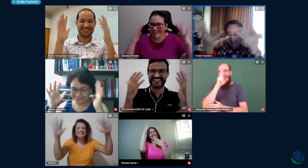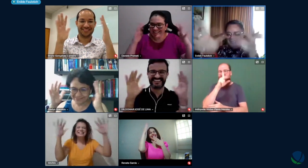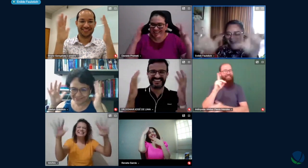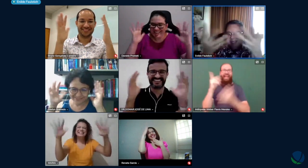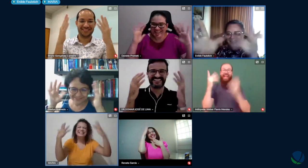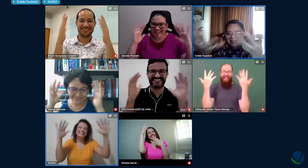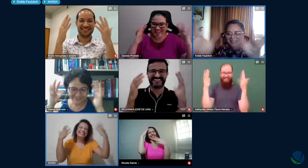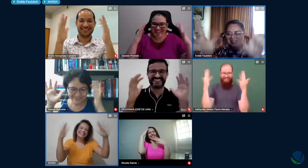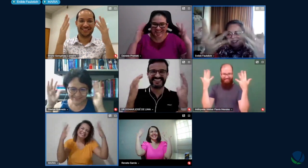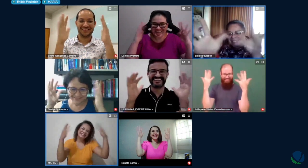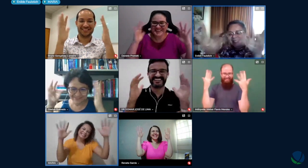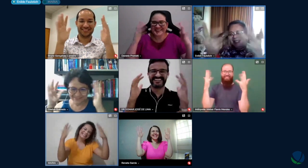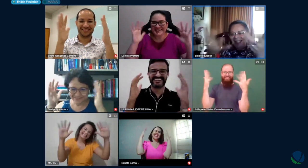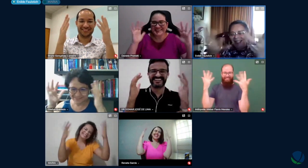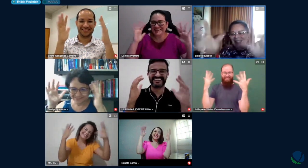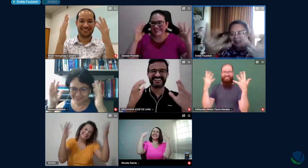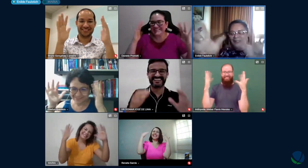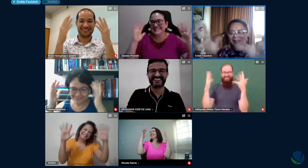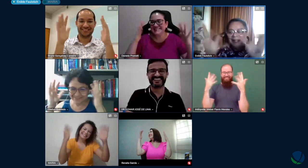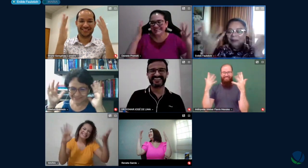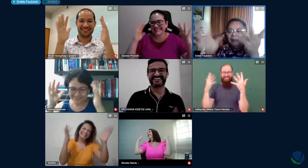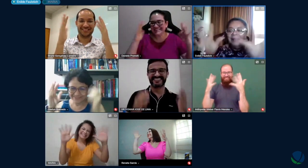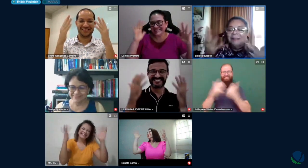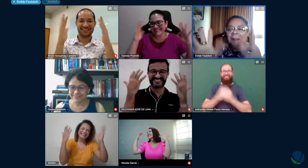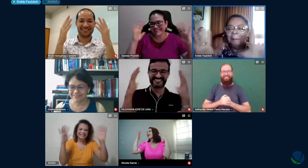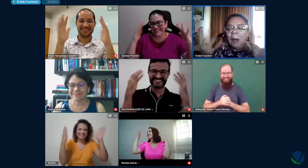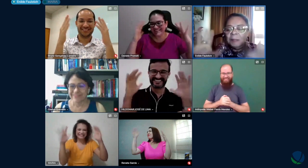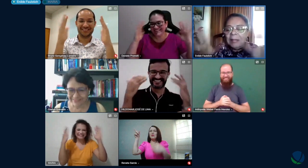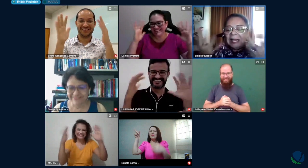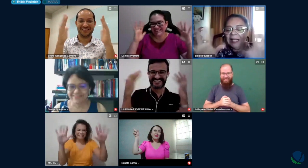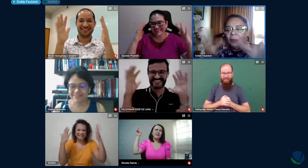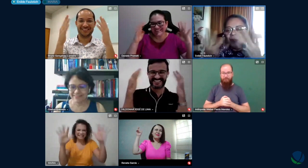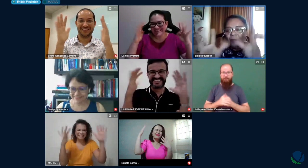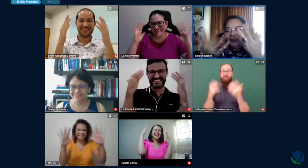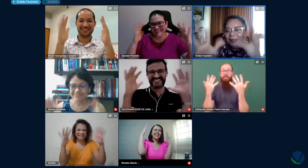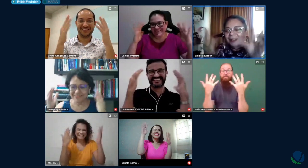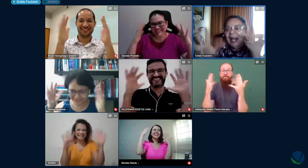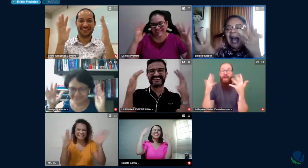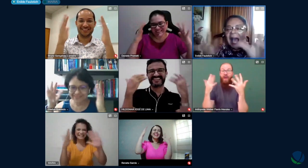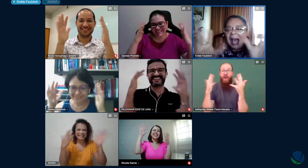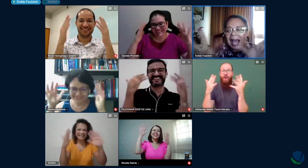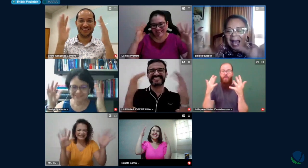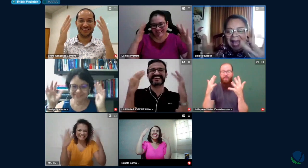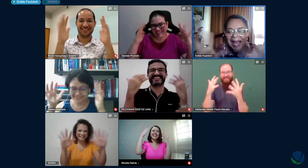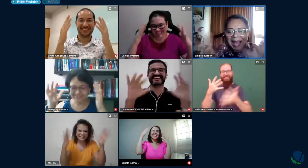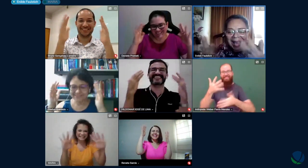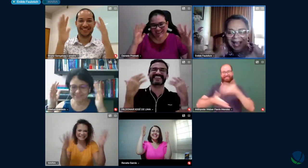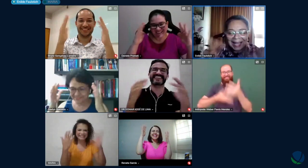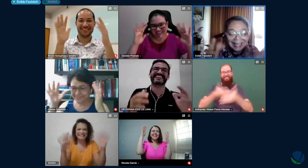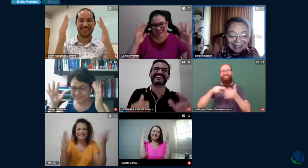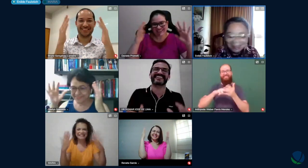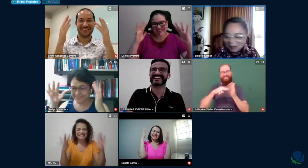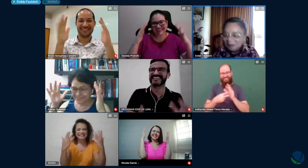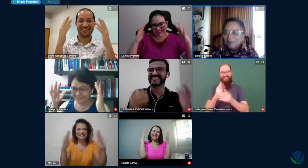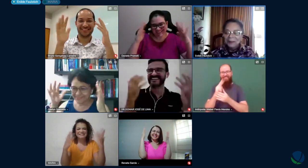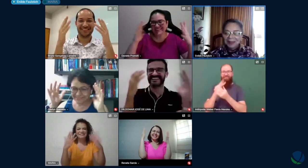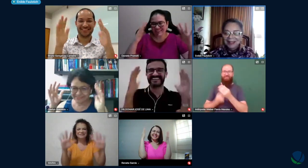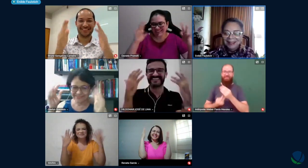É mesmo. Até me esqueci, Renata. Palmas bilíngues que eu fiz.